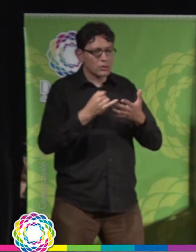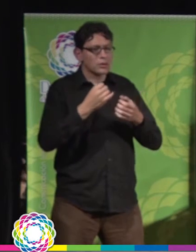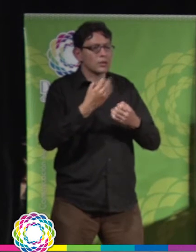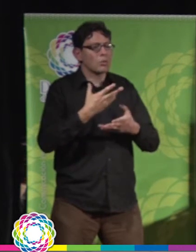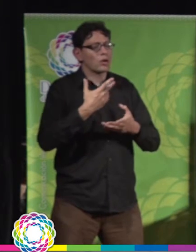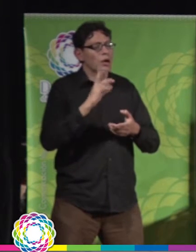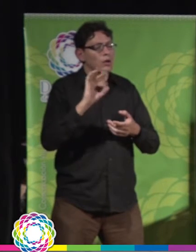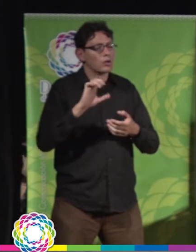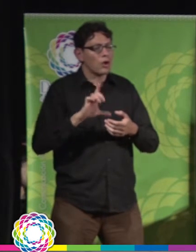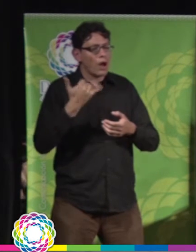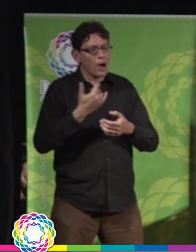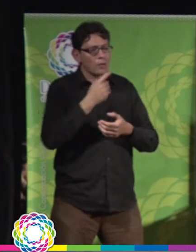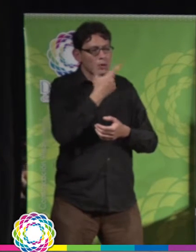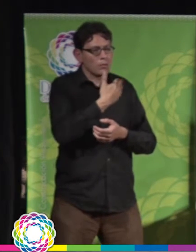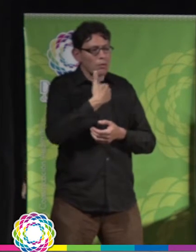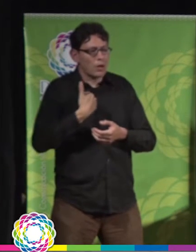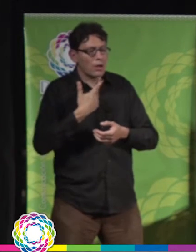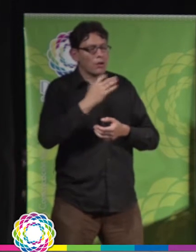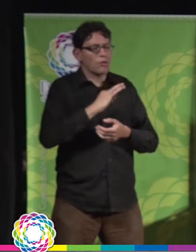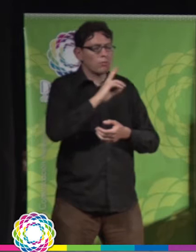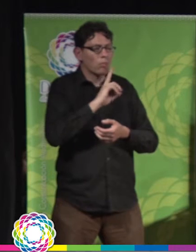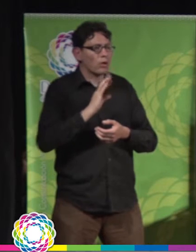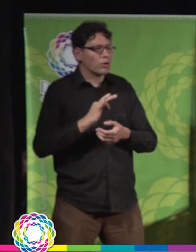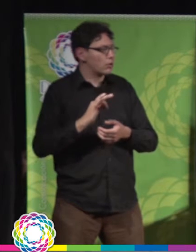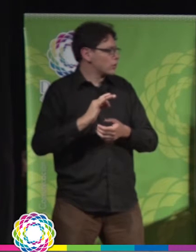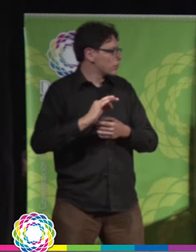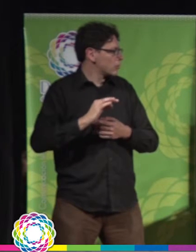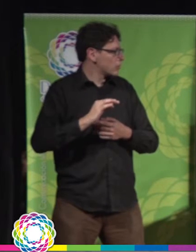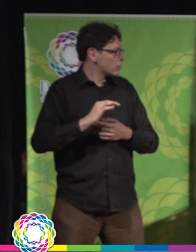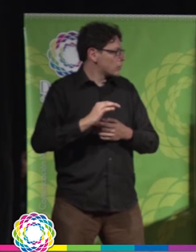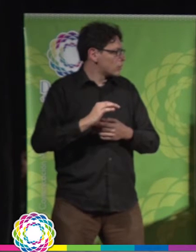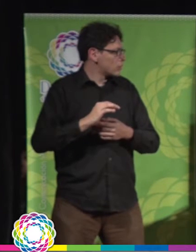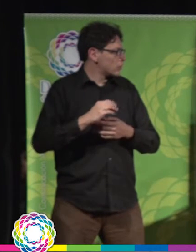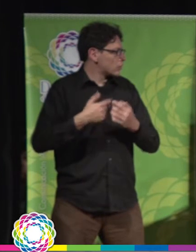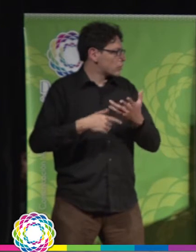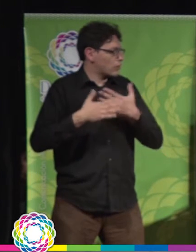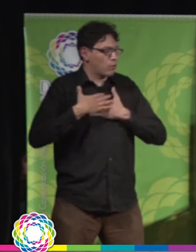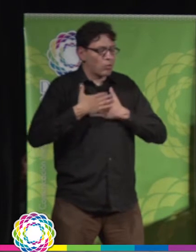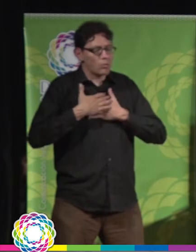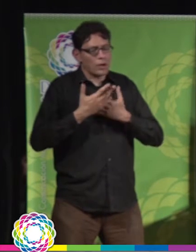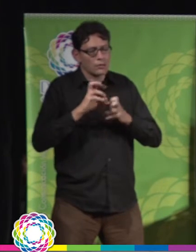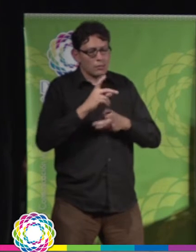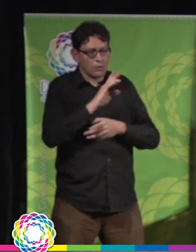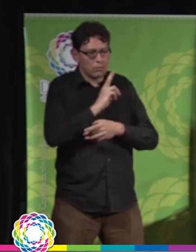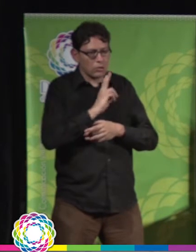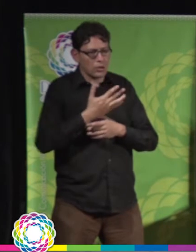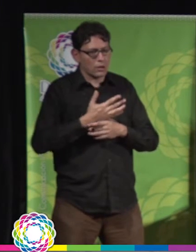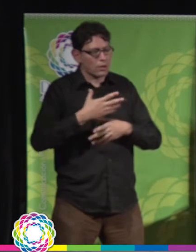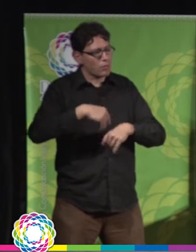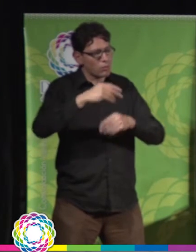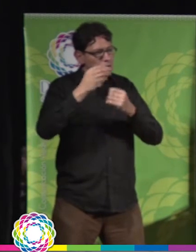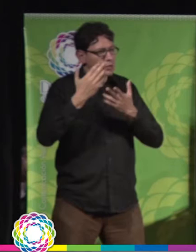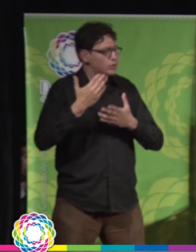rol de madre, de mujer y de las cuestiones propias de nuestro género, que hacen que muchas